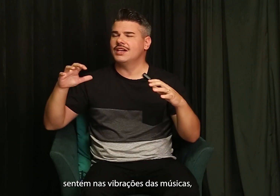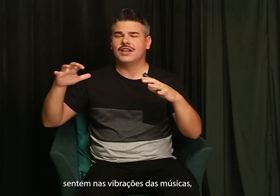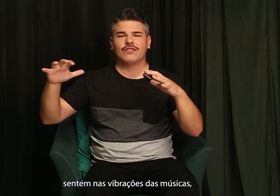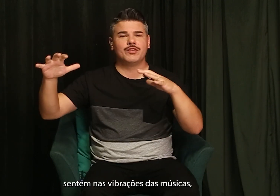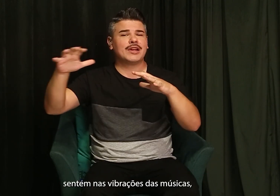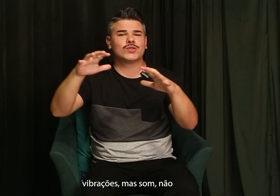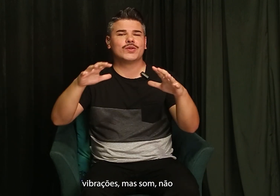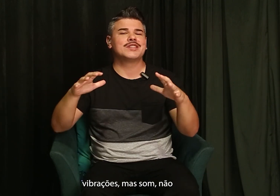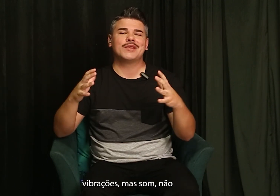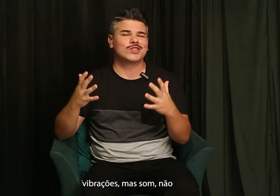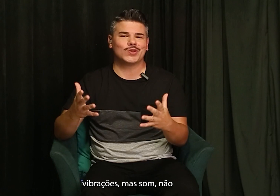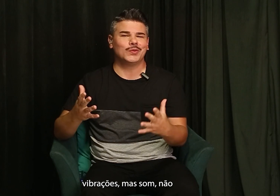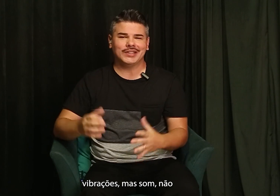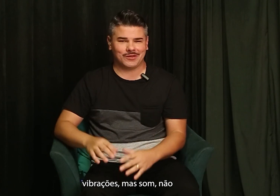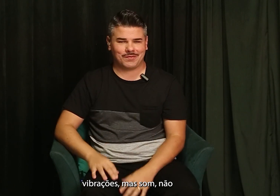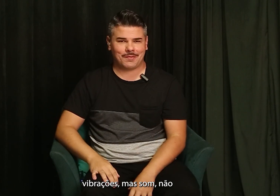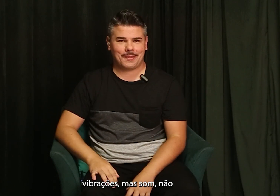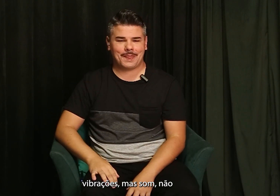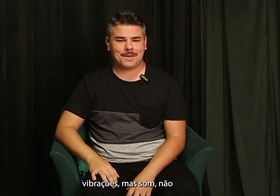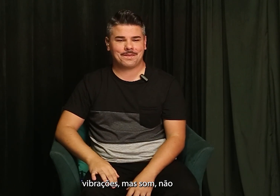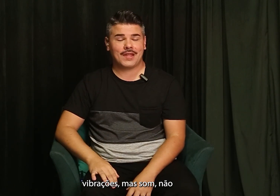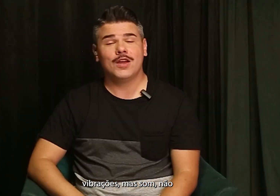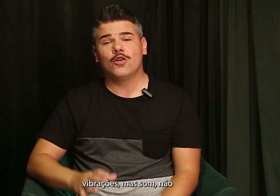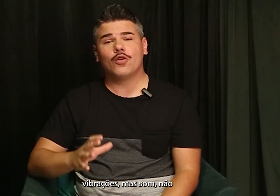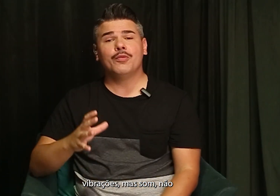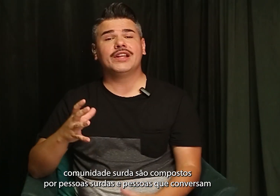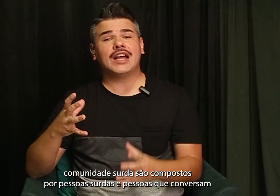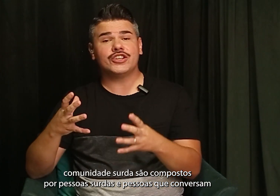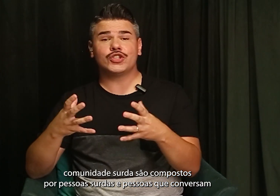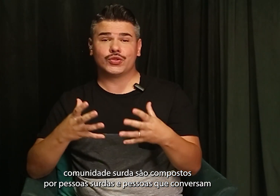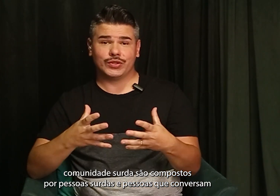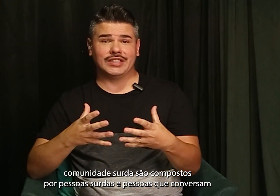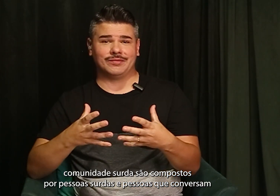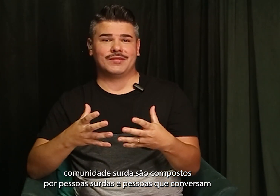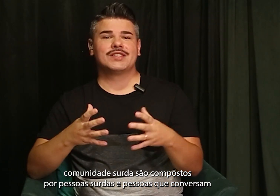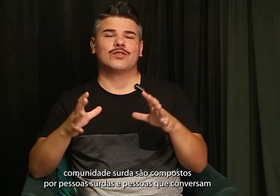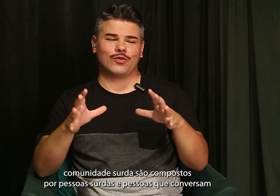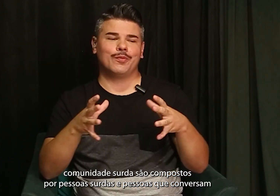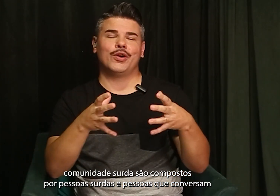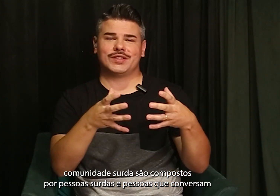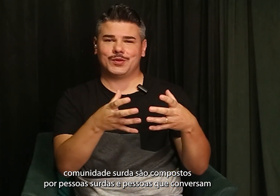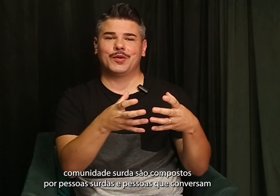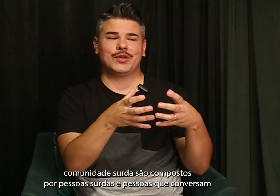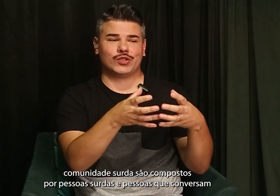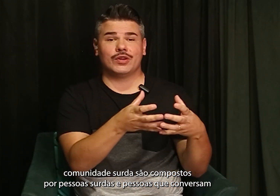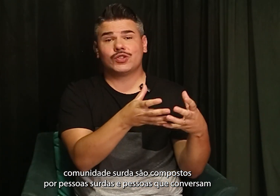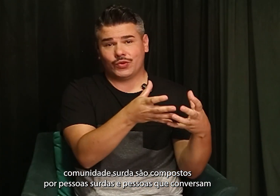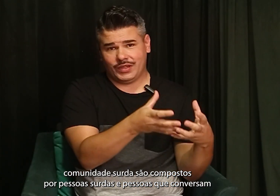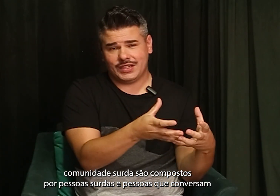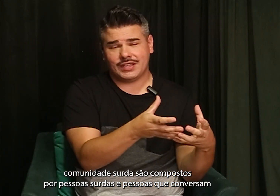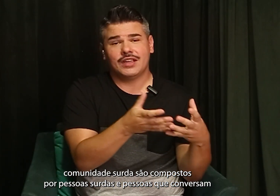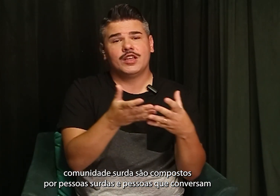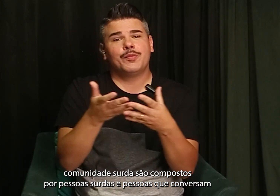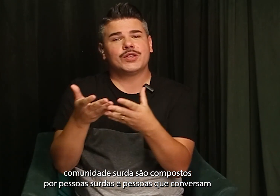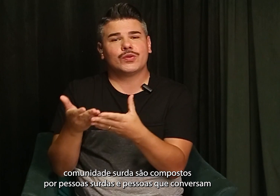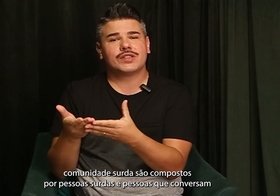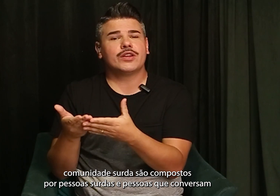músicas, vibrações, mas som não. Comunidade surda são compostas por pessoas surdas e pessoas